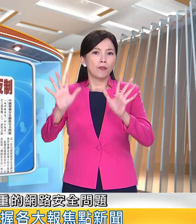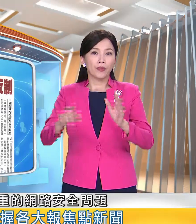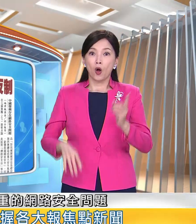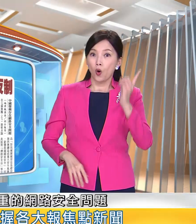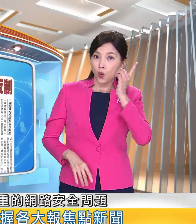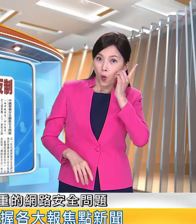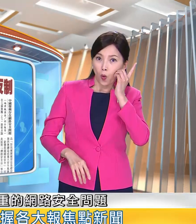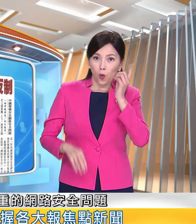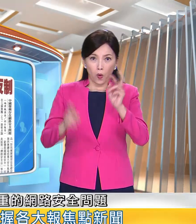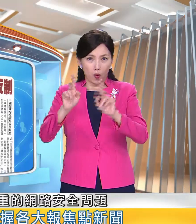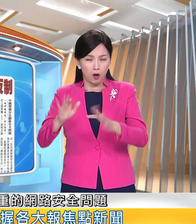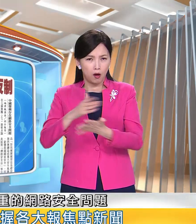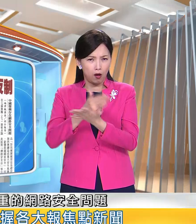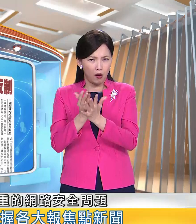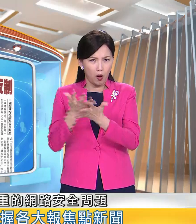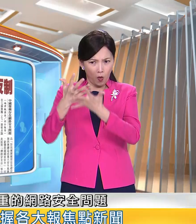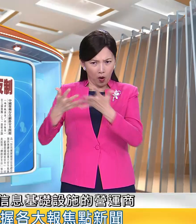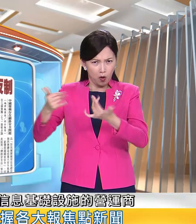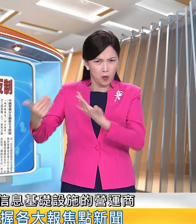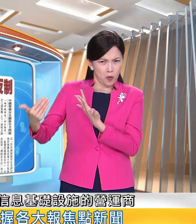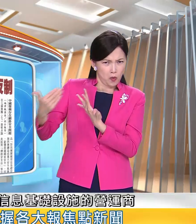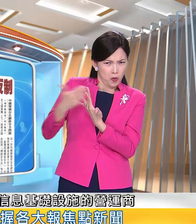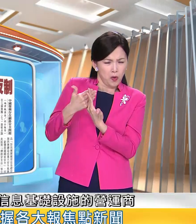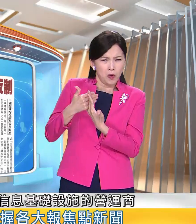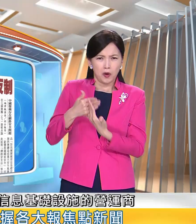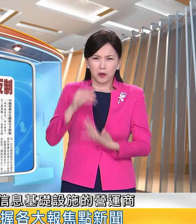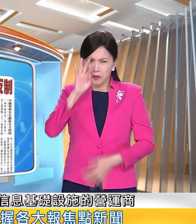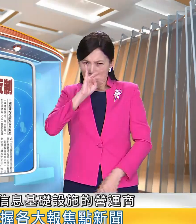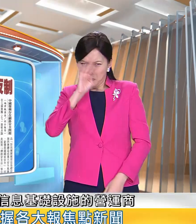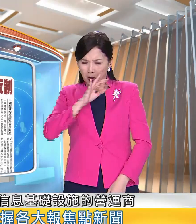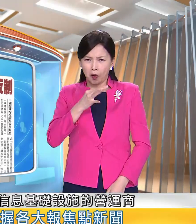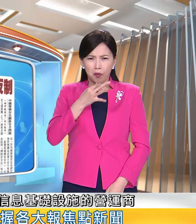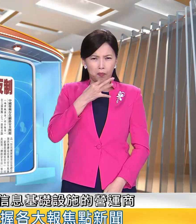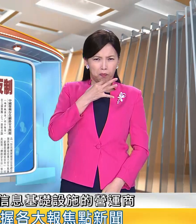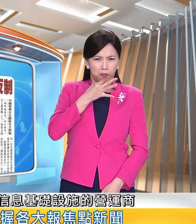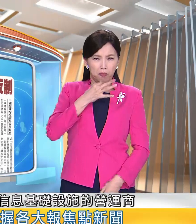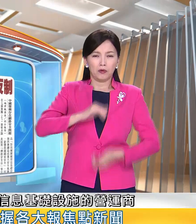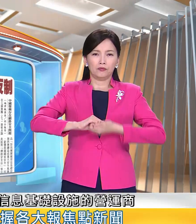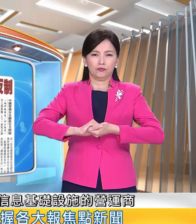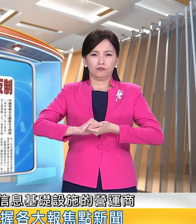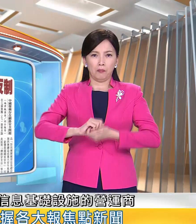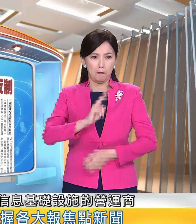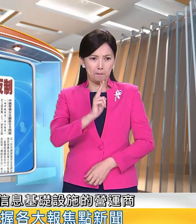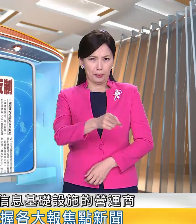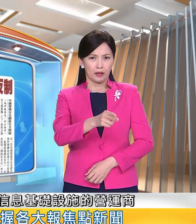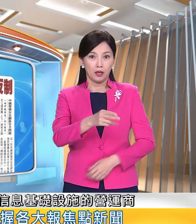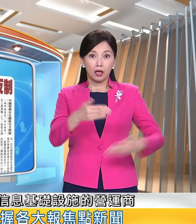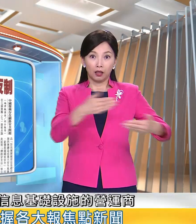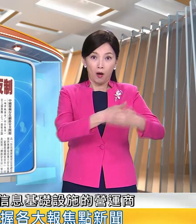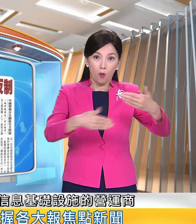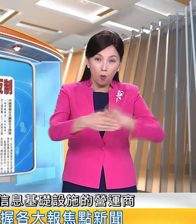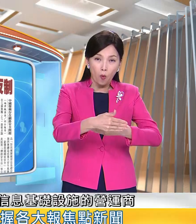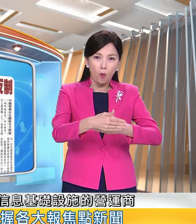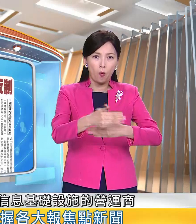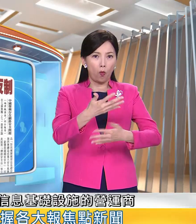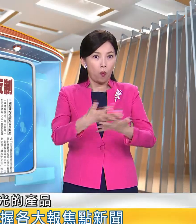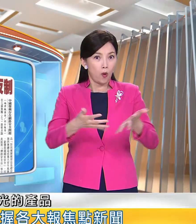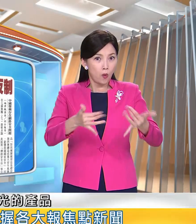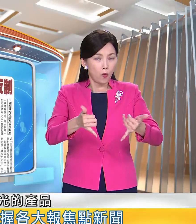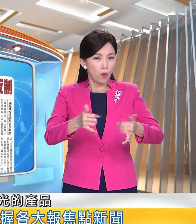安全问题。因此，中国关键信息基础设施的营运商应停止采